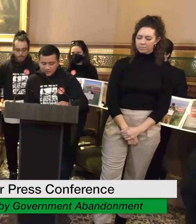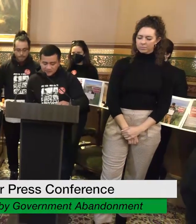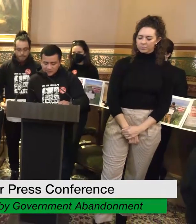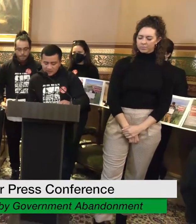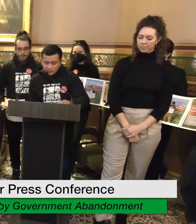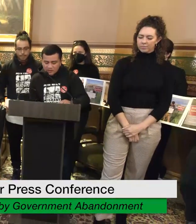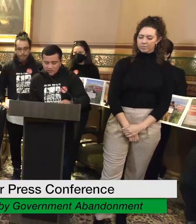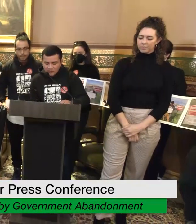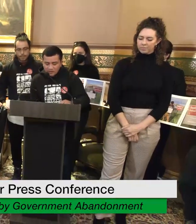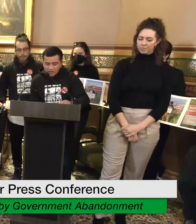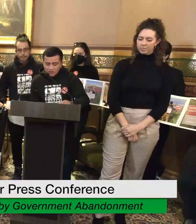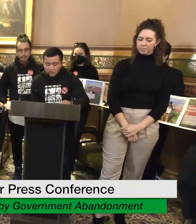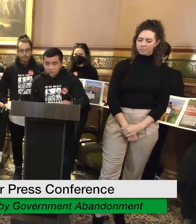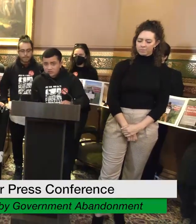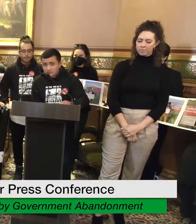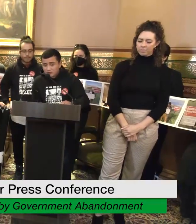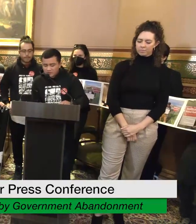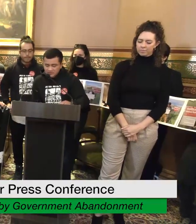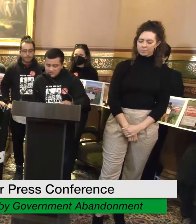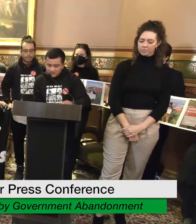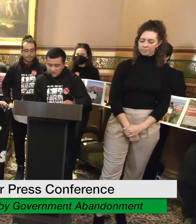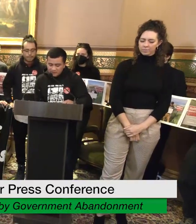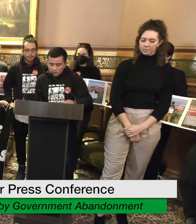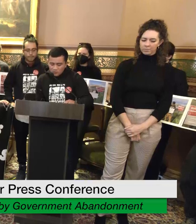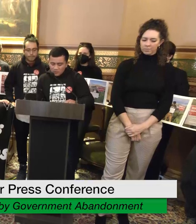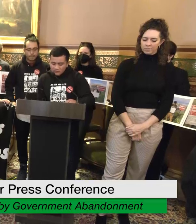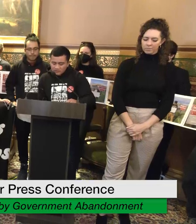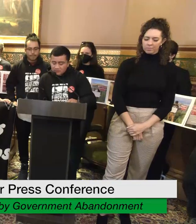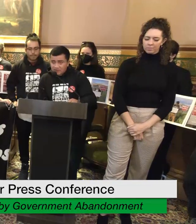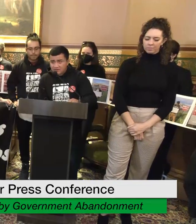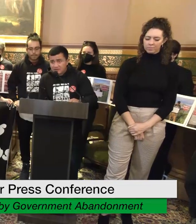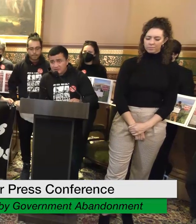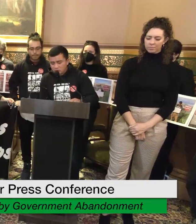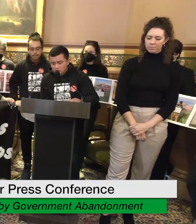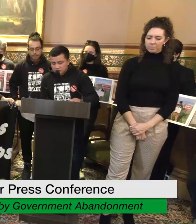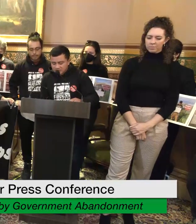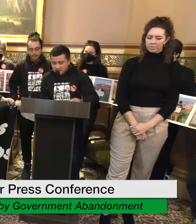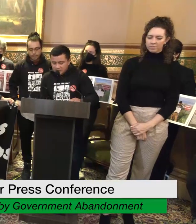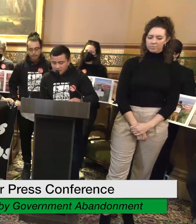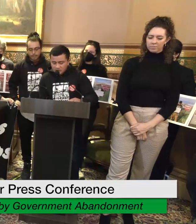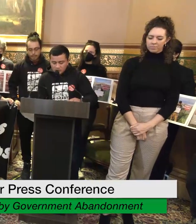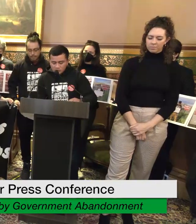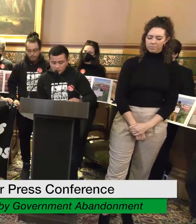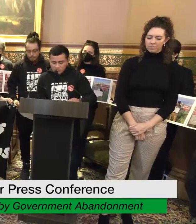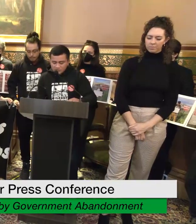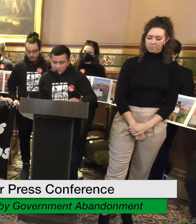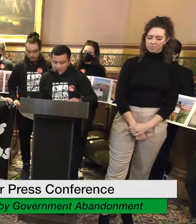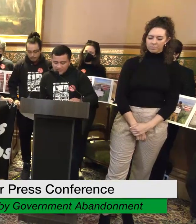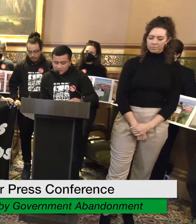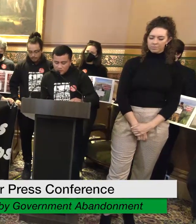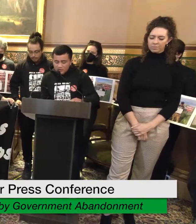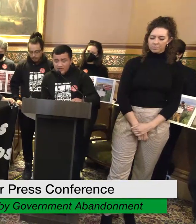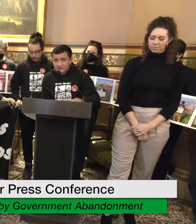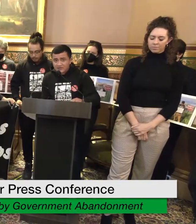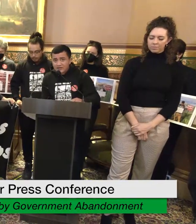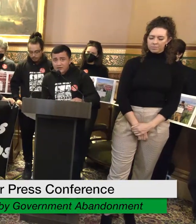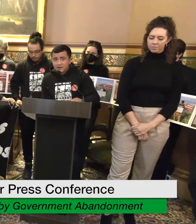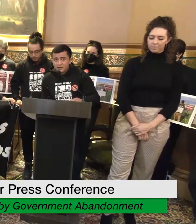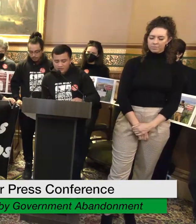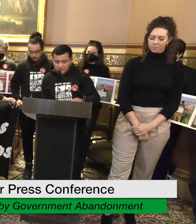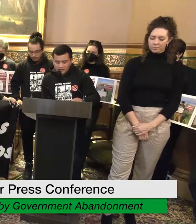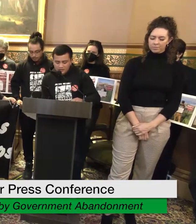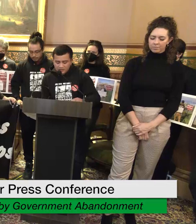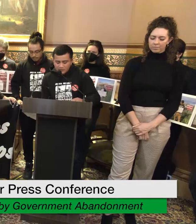claras donde es claro que otras formas de documentos, aparte del seguro social, los dueños de casa pueden